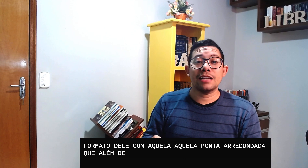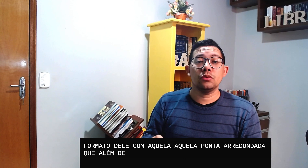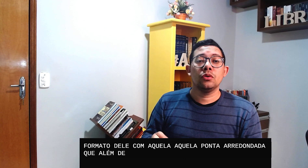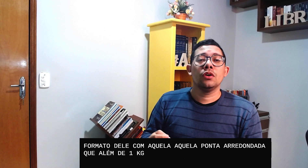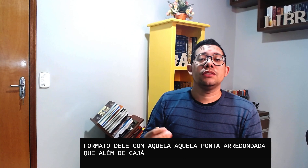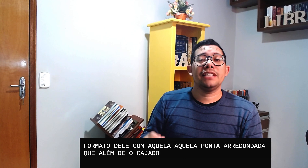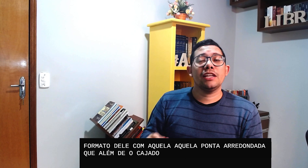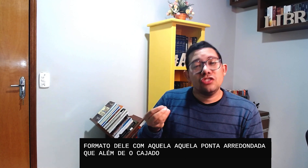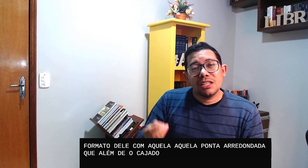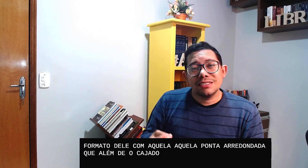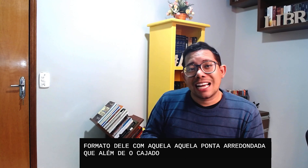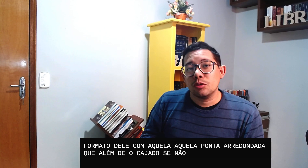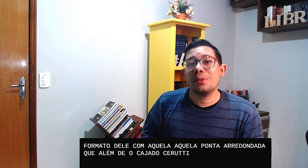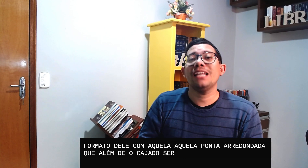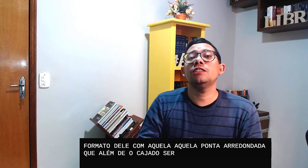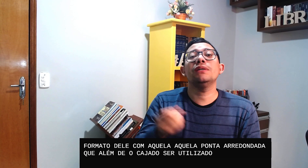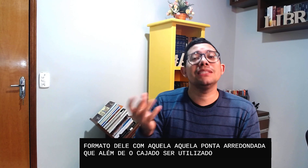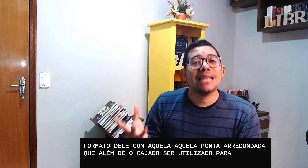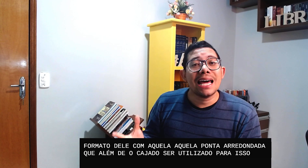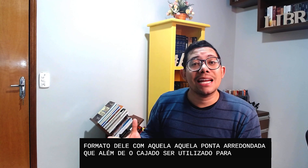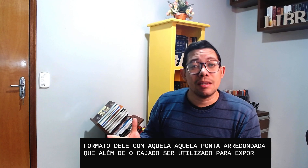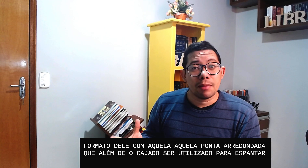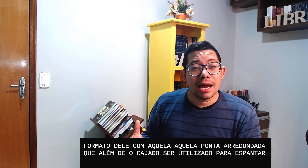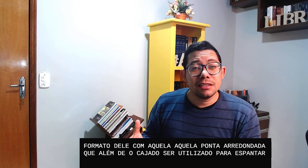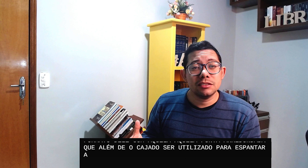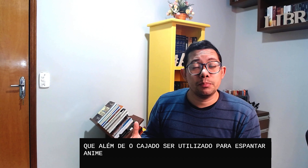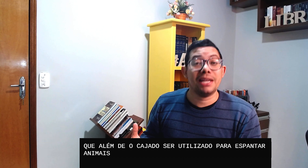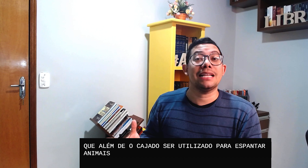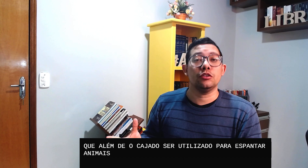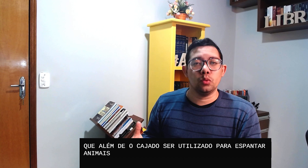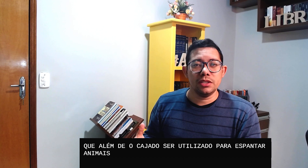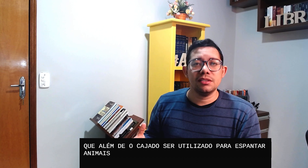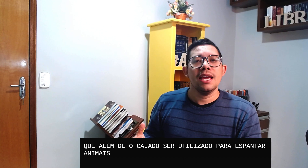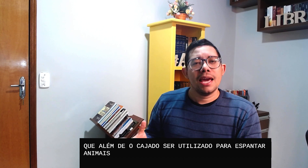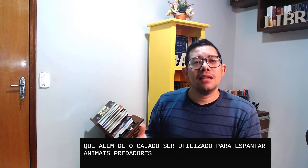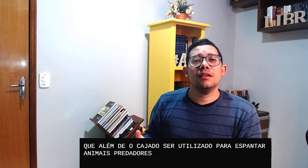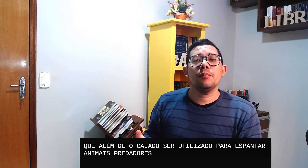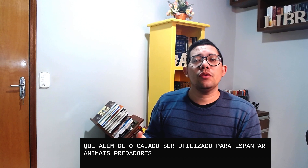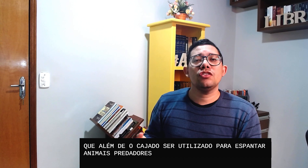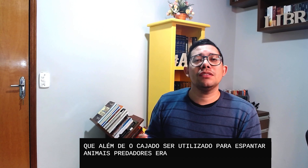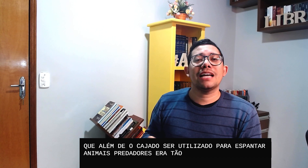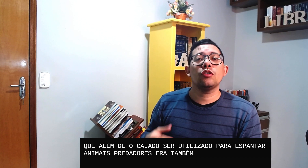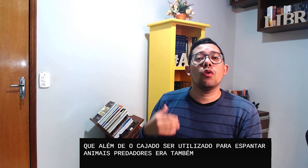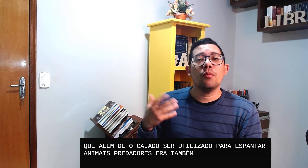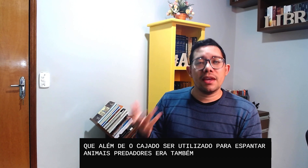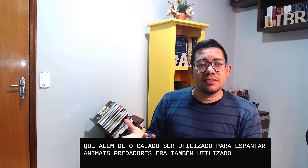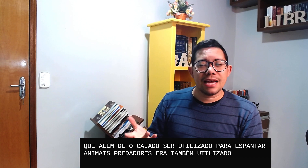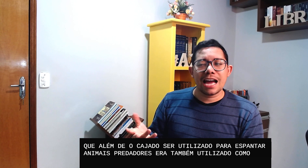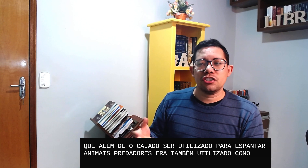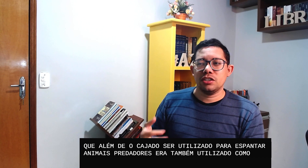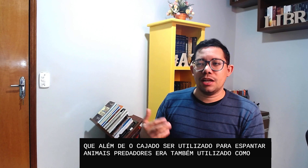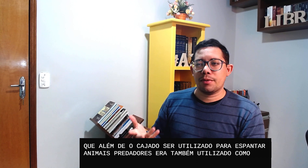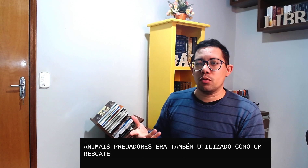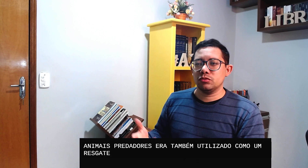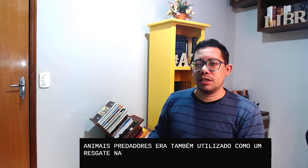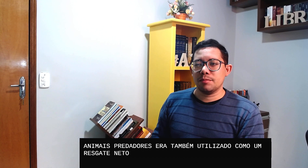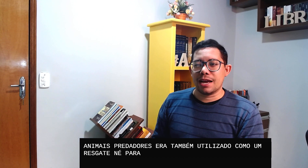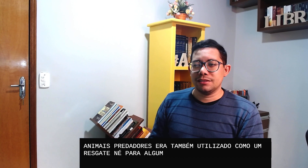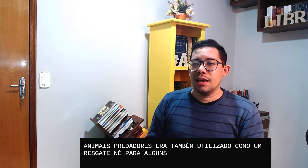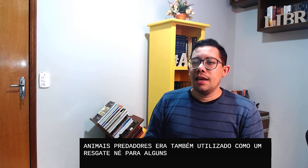cajado ser utilizado para espantar animais predadores, era também utilizado como resgate, né, para alguns animais.